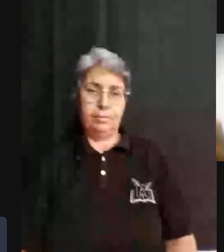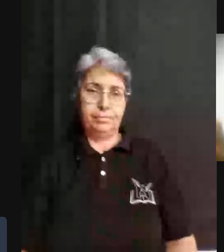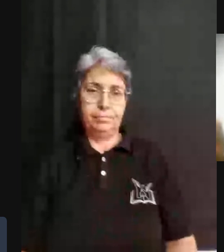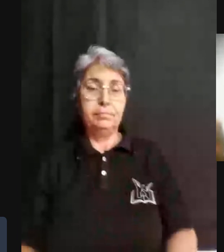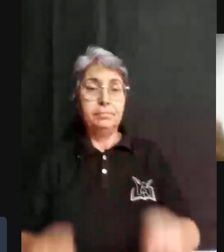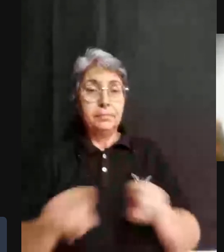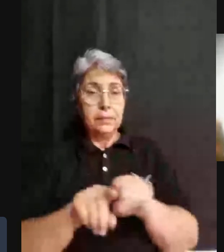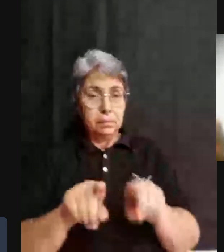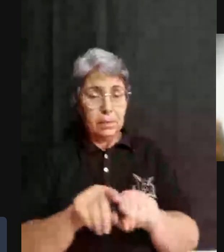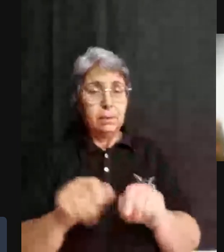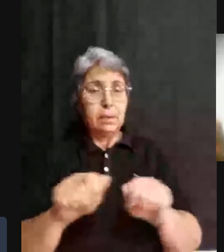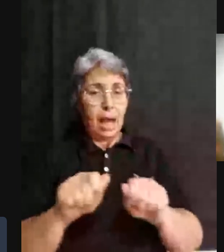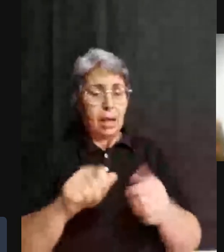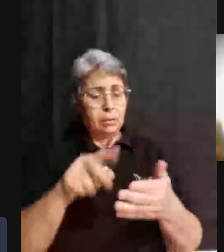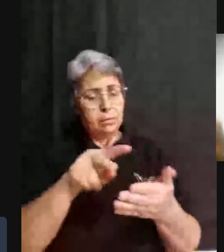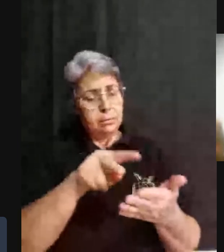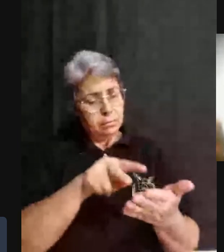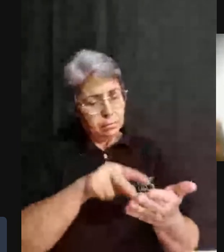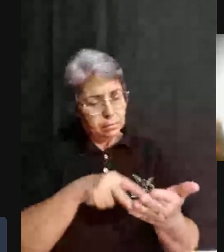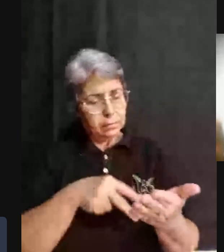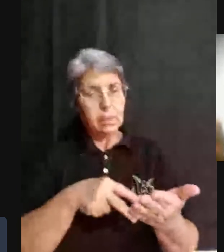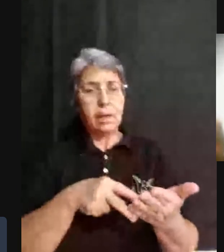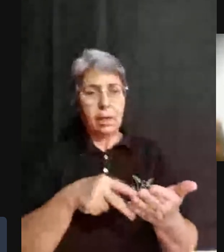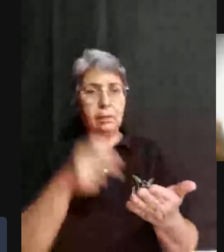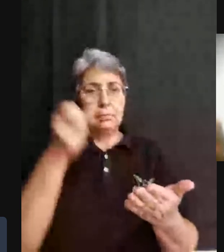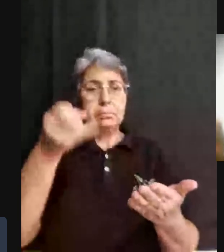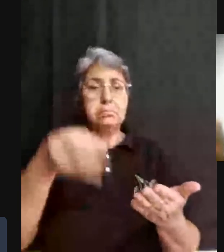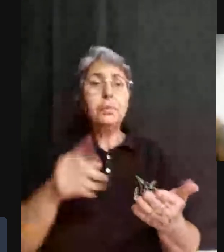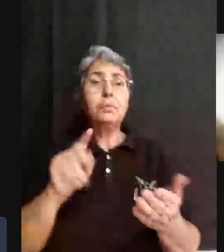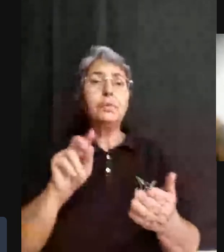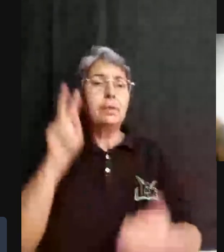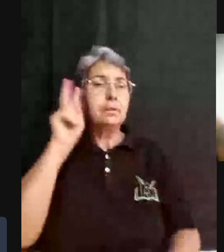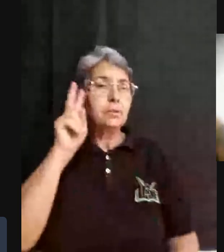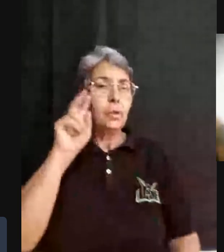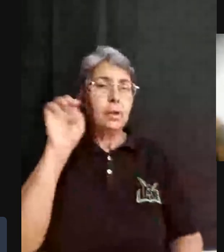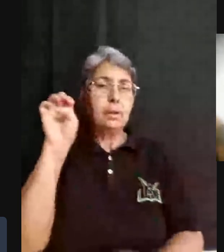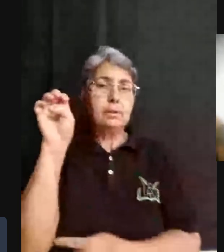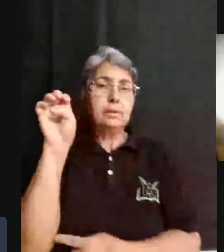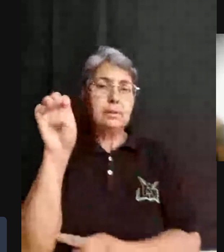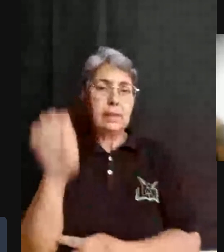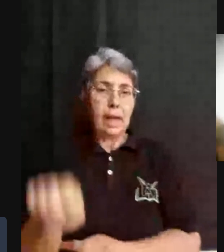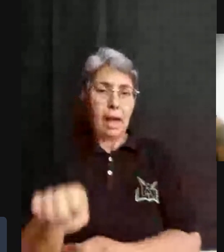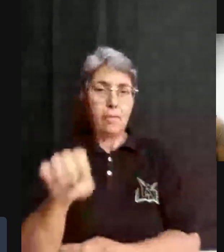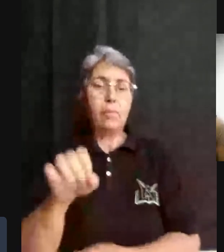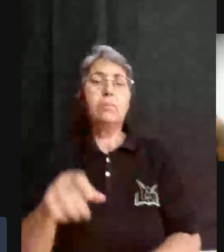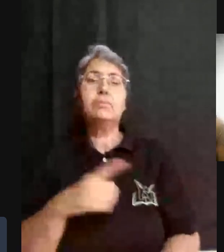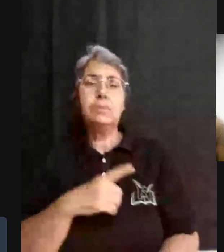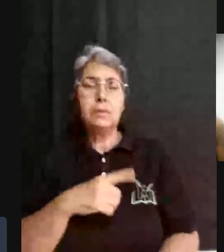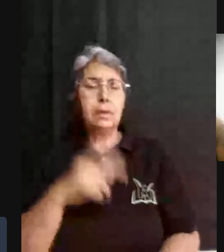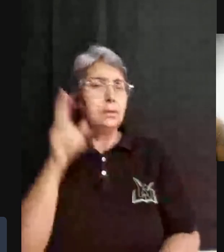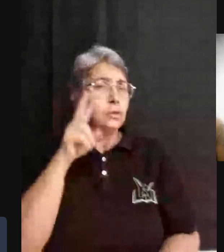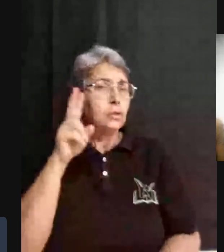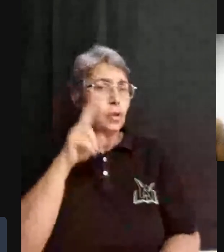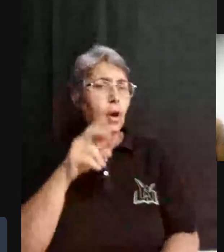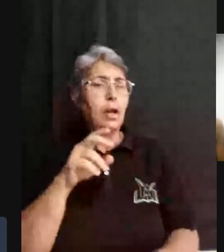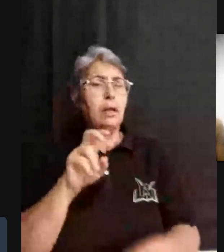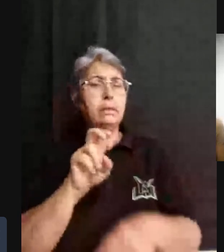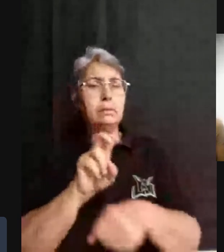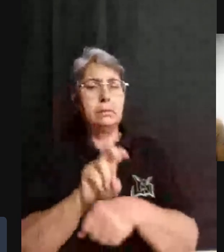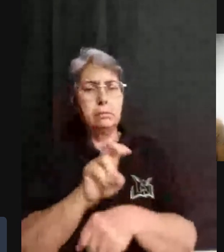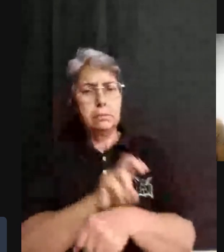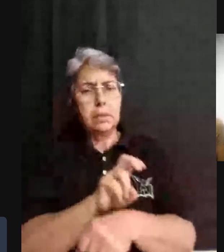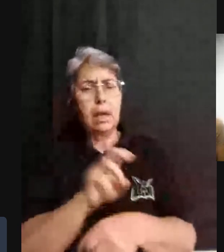o discurso de Estevão. Estevão ali está retratando toda a história de Israel, desde Abraão, e